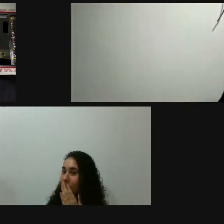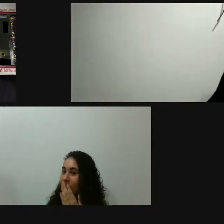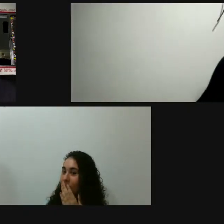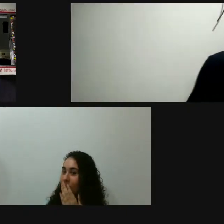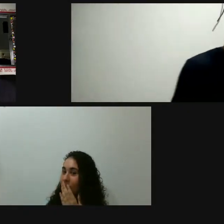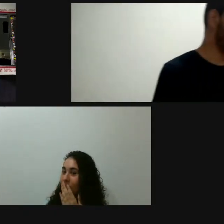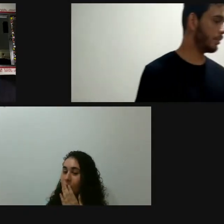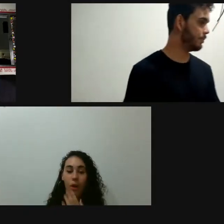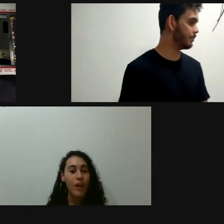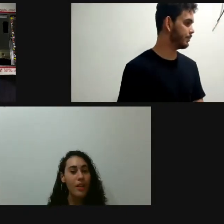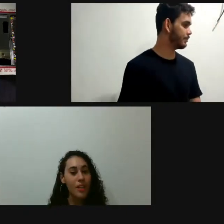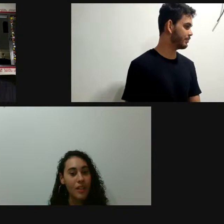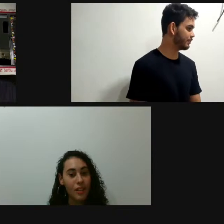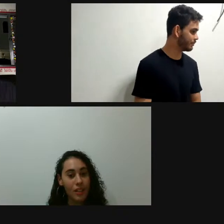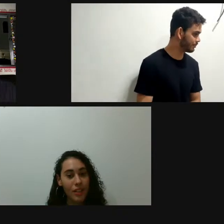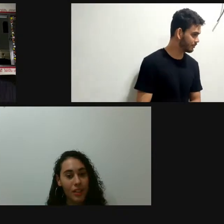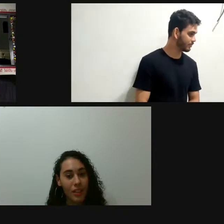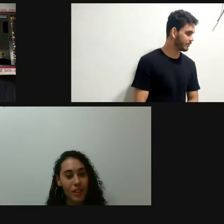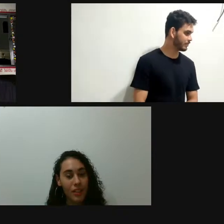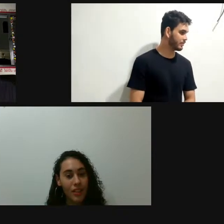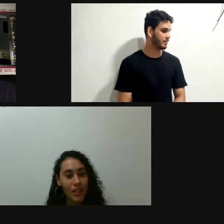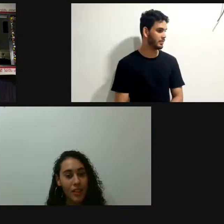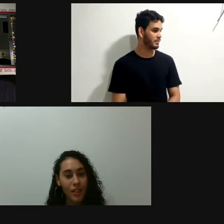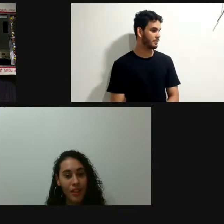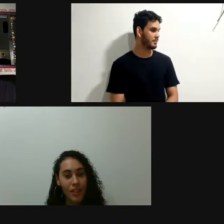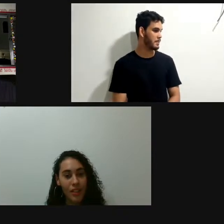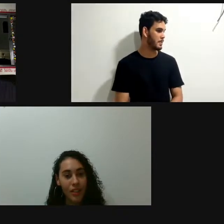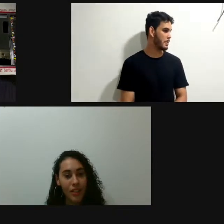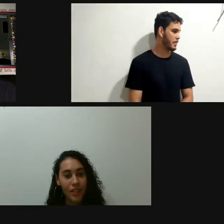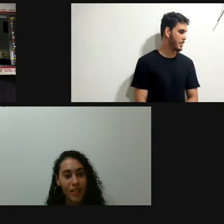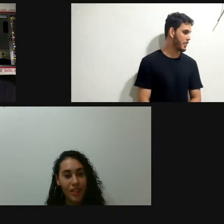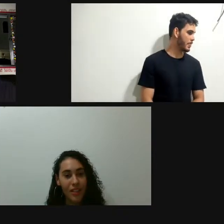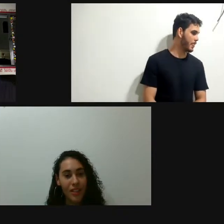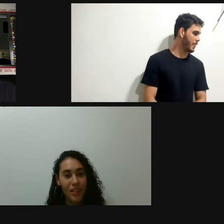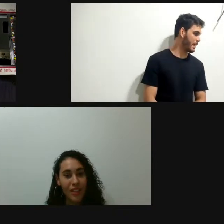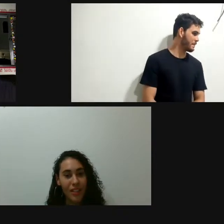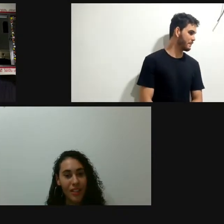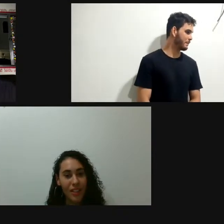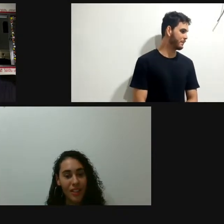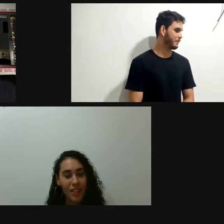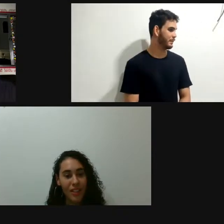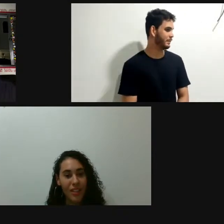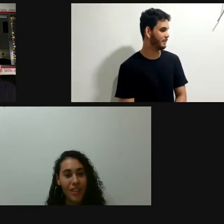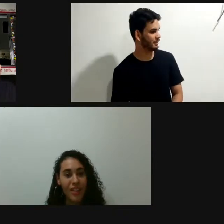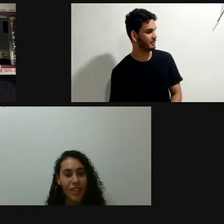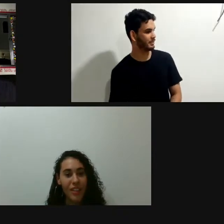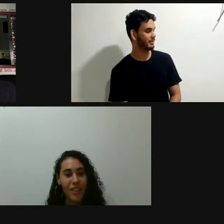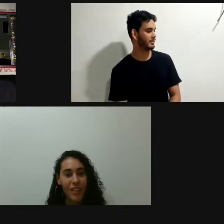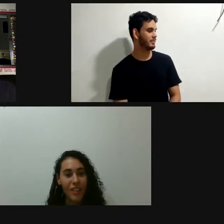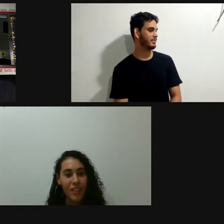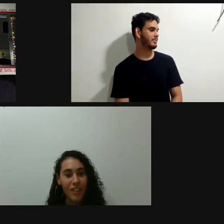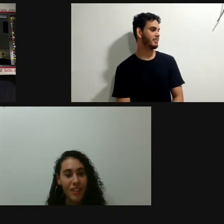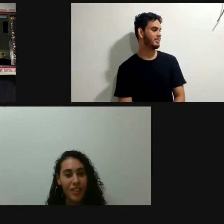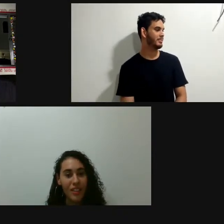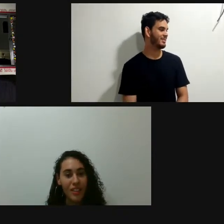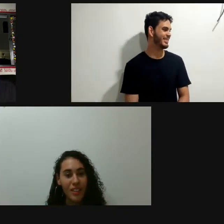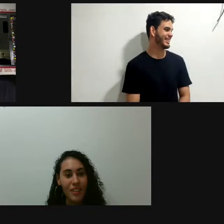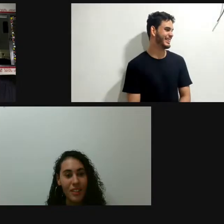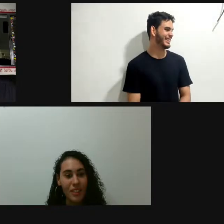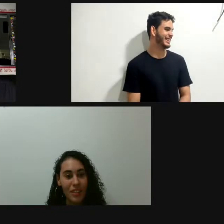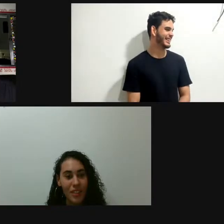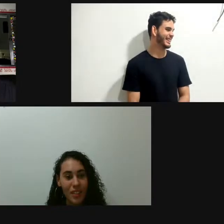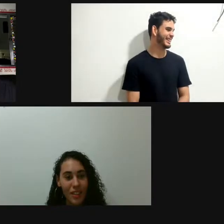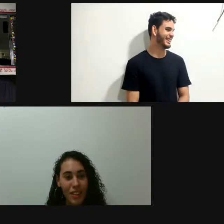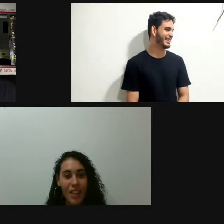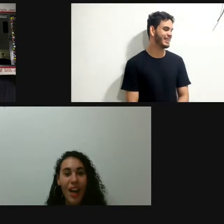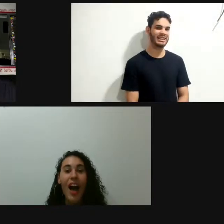Hein, Bia? Oi? Não precisa, eles sentam aí onde você tá. Eles fazem eles fazem despedida